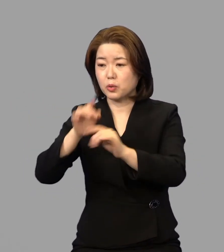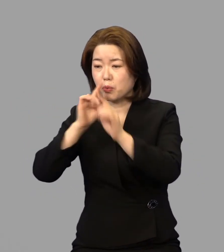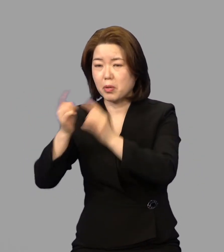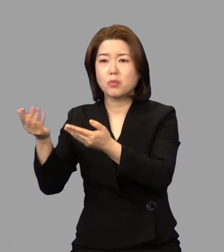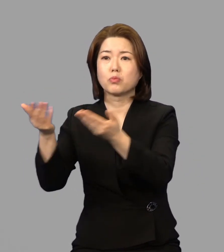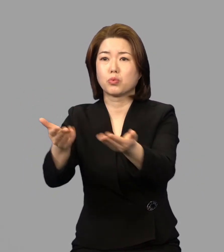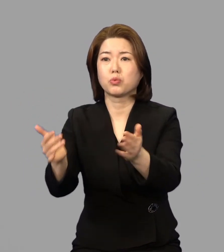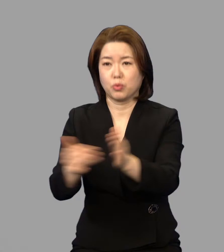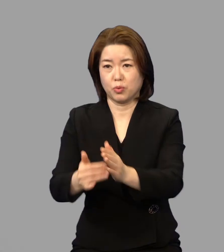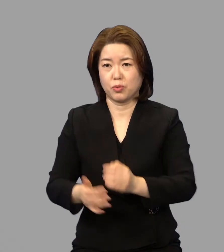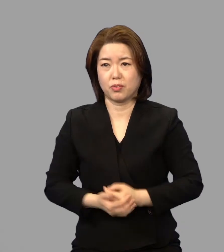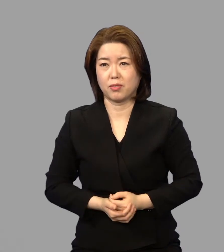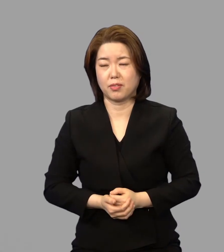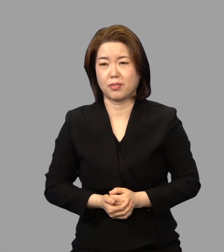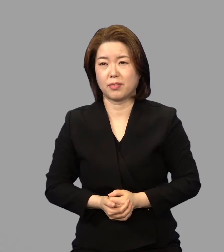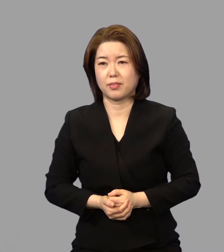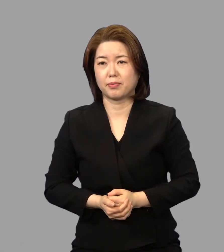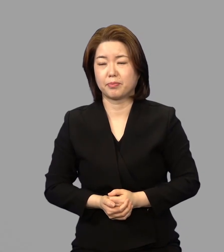주셨어요.